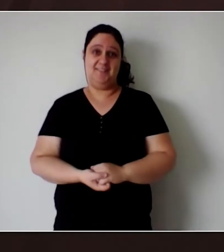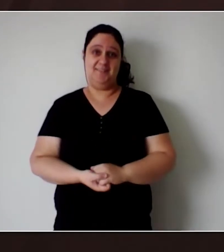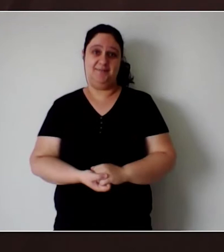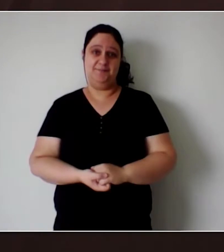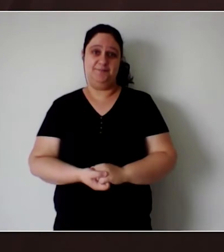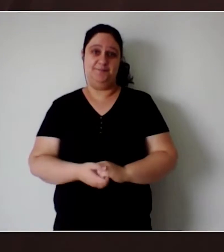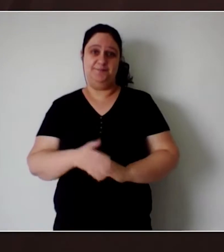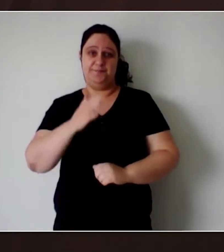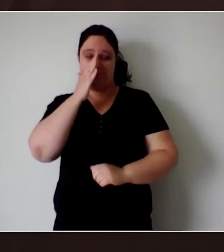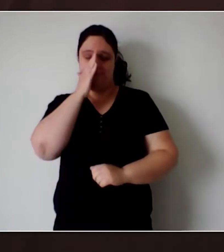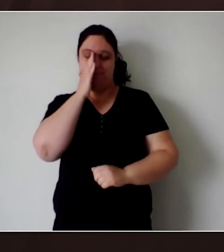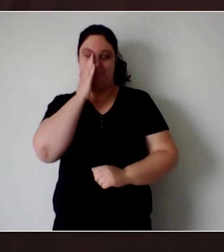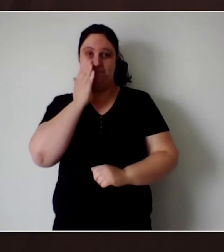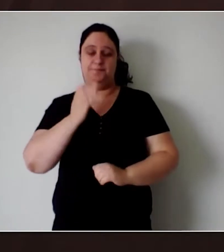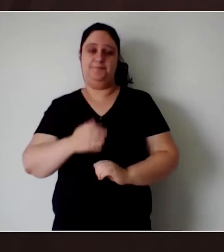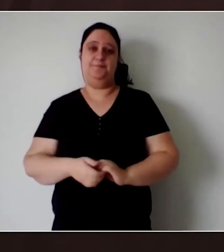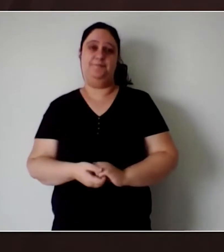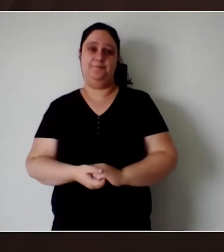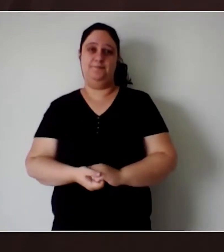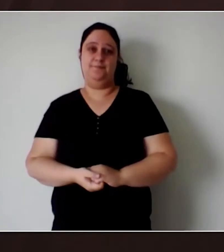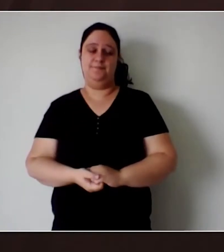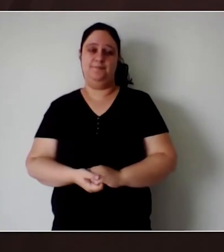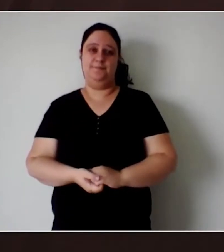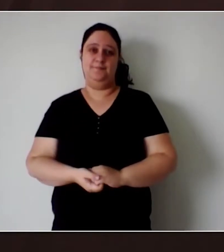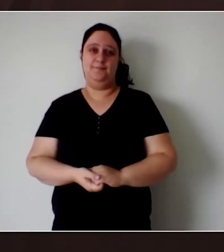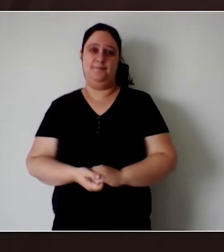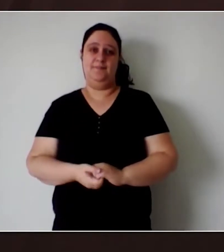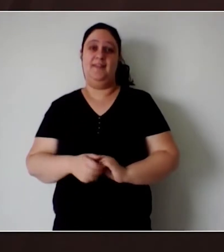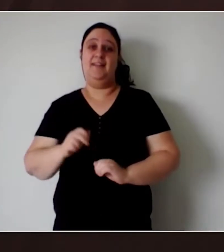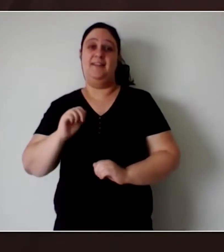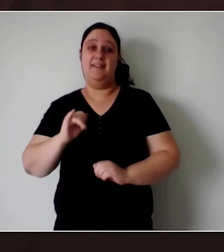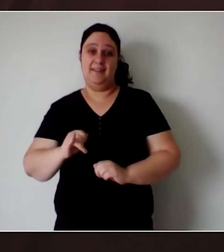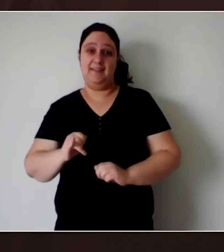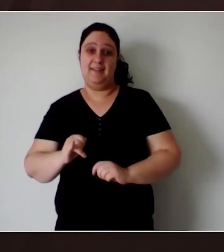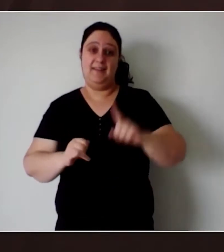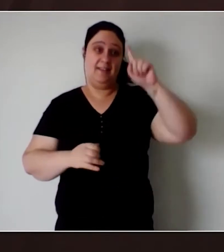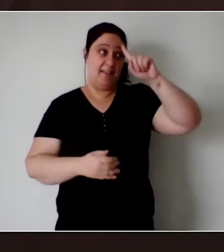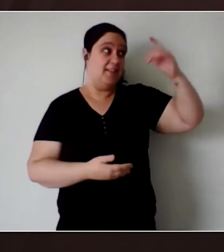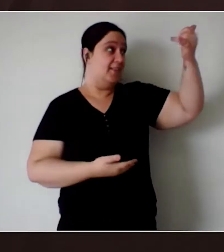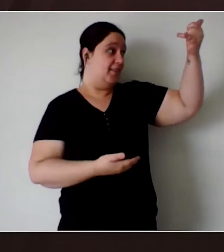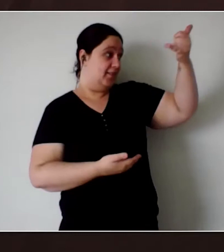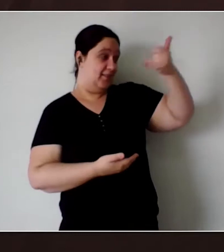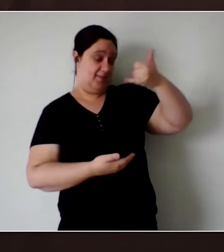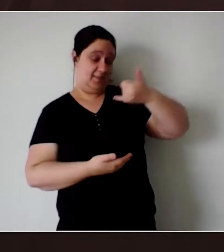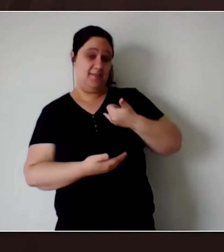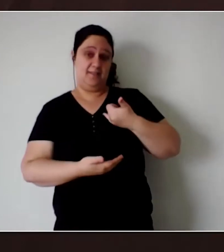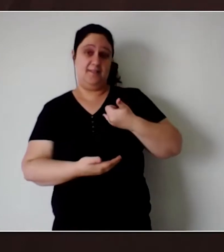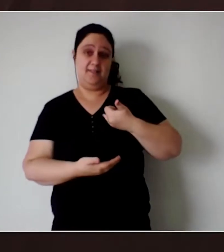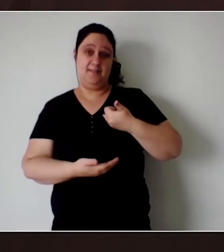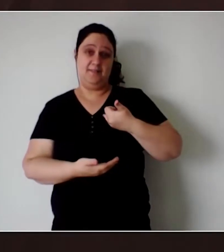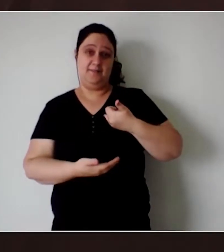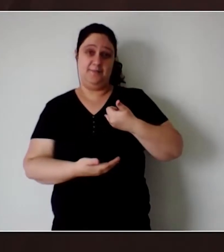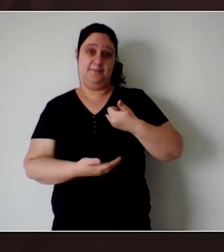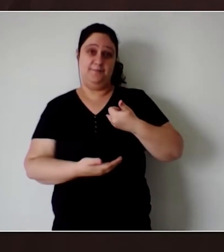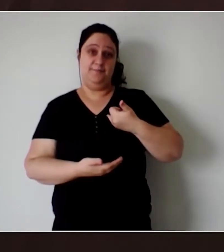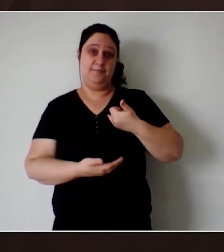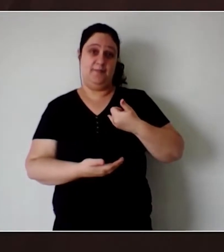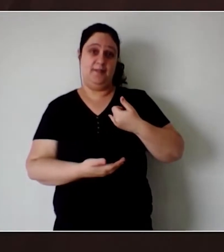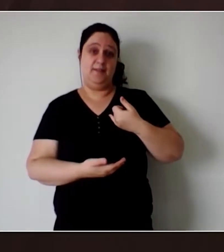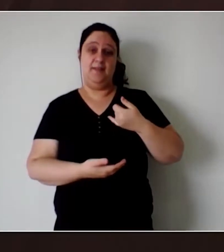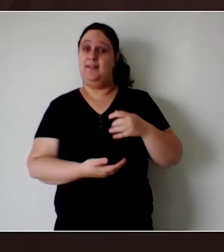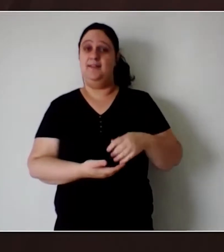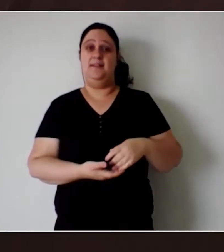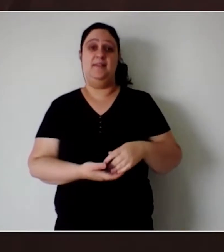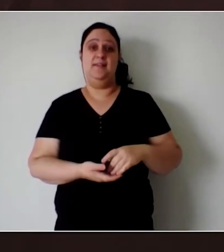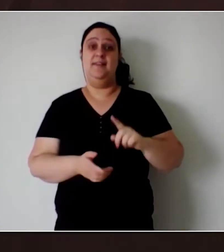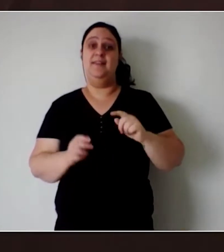Se a palavra que a igreja ouve e recebe não é de Deus, não produz alegria. Pode